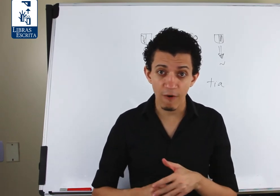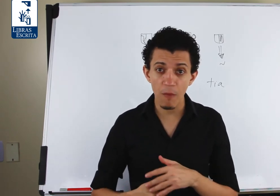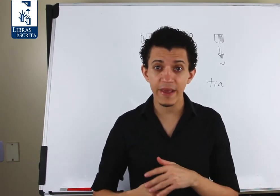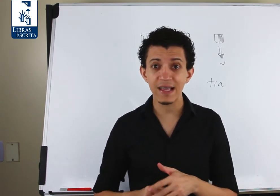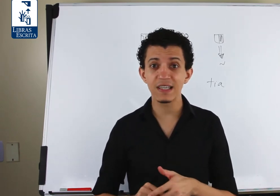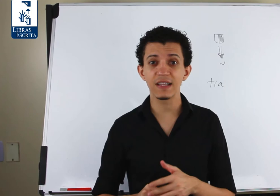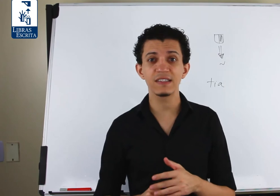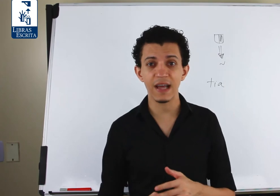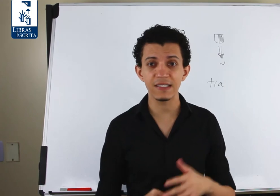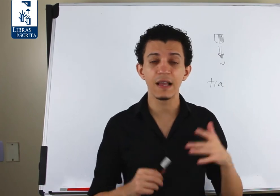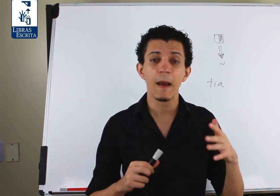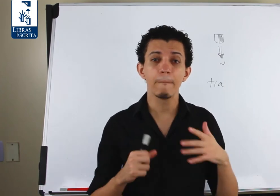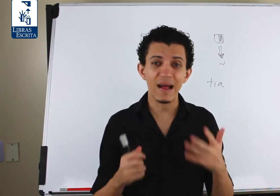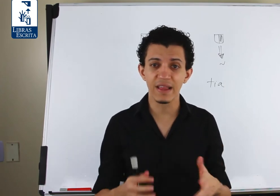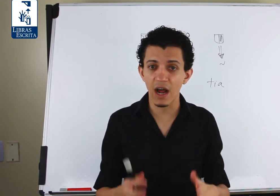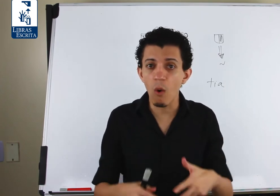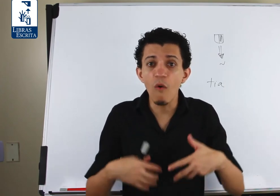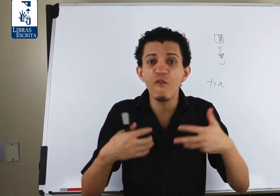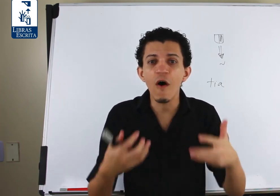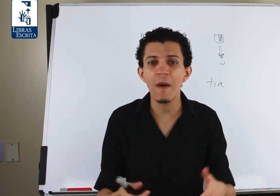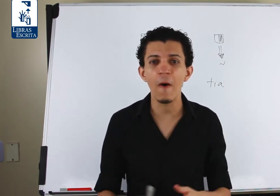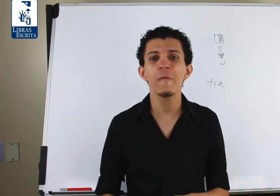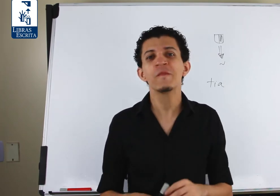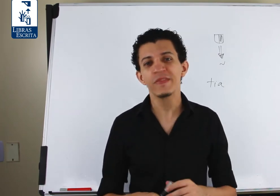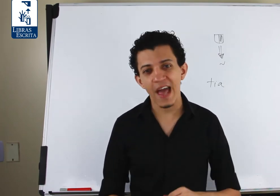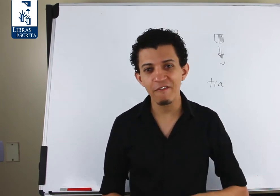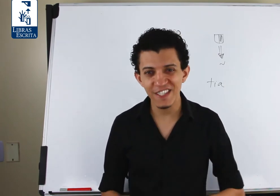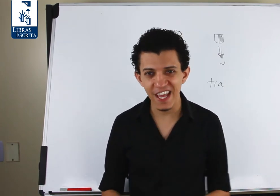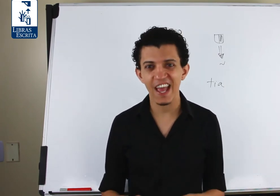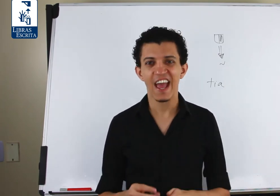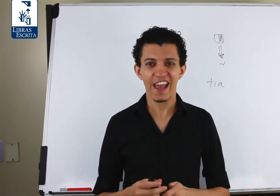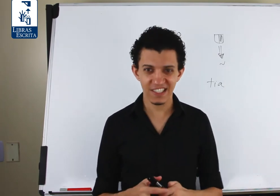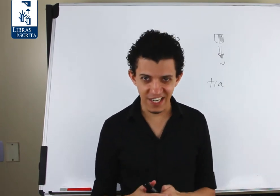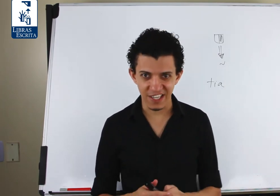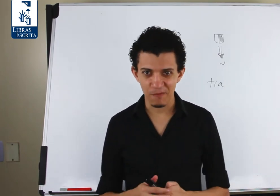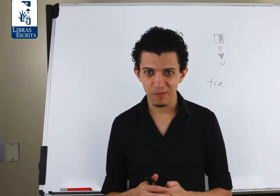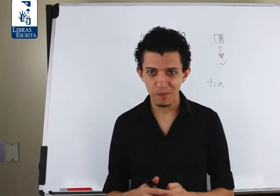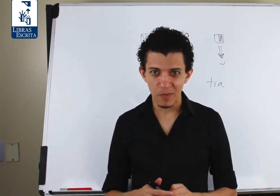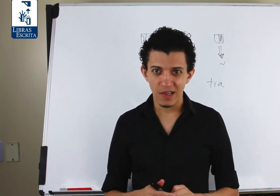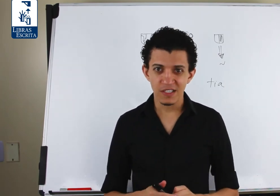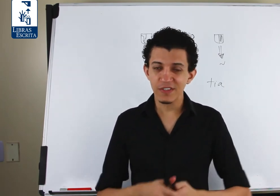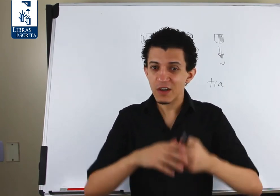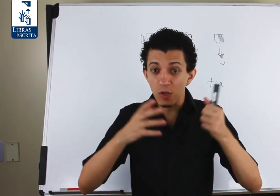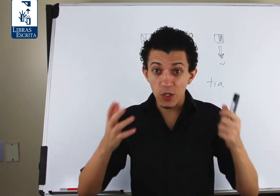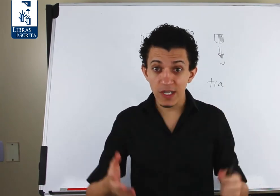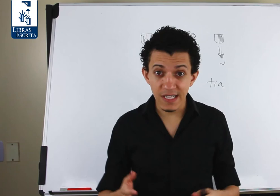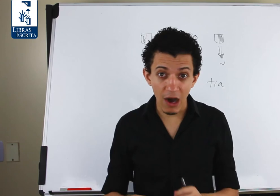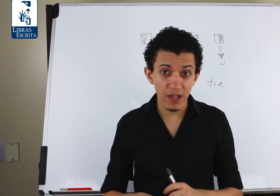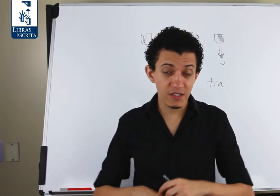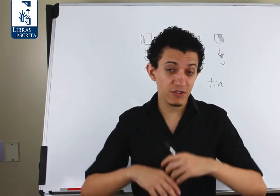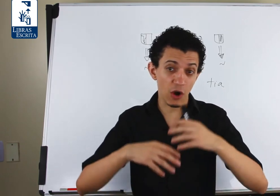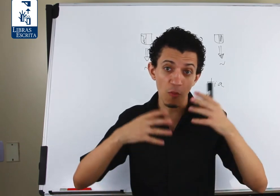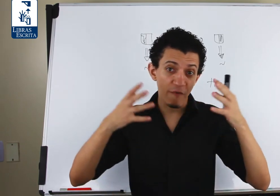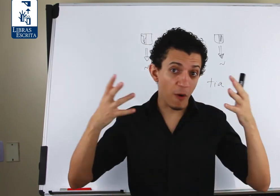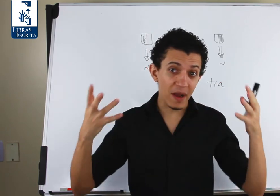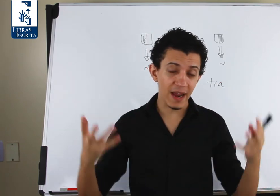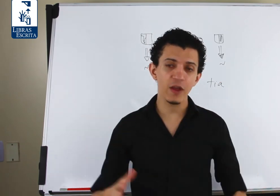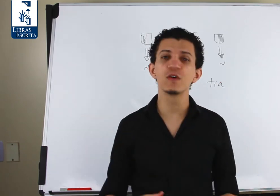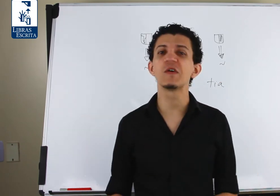forma que a escrita de sinais padrão ou formal deve ser escrita. Se você gostou dessa aula e de alguma forma clareou seu